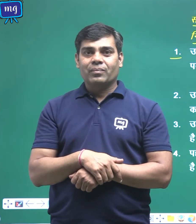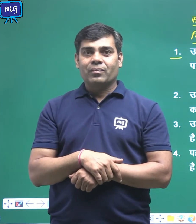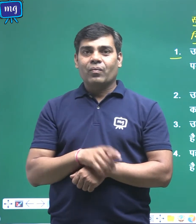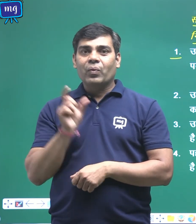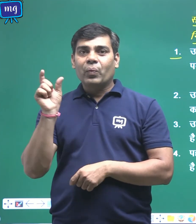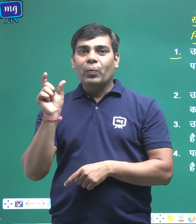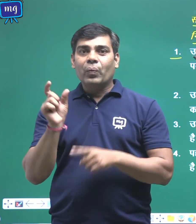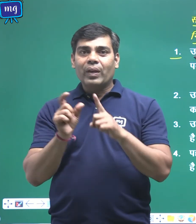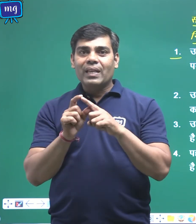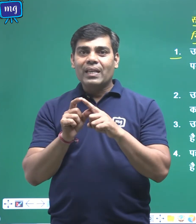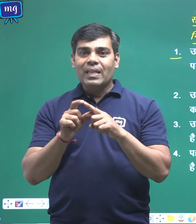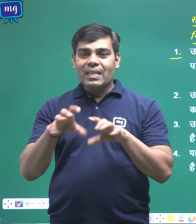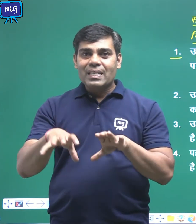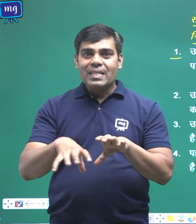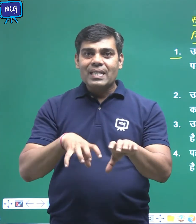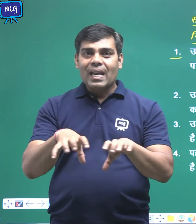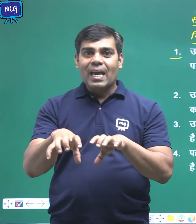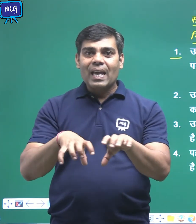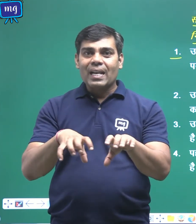उदयपुर शहर